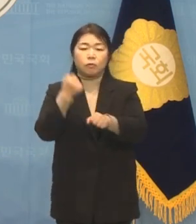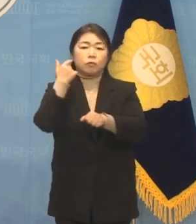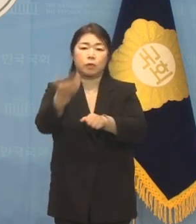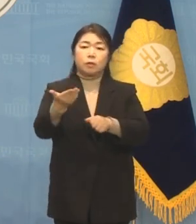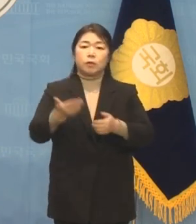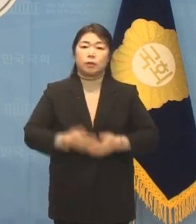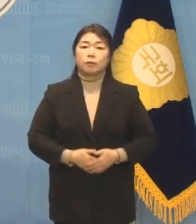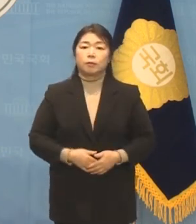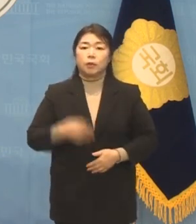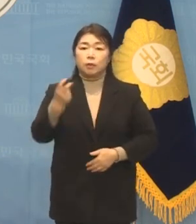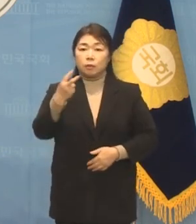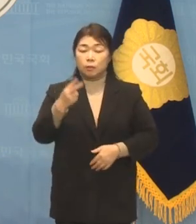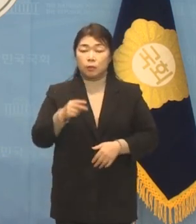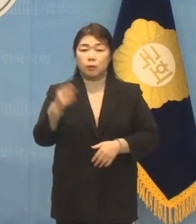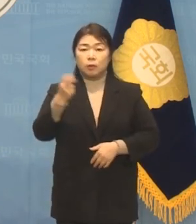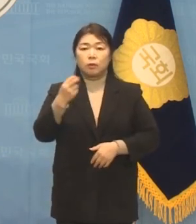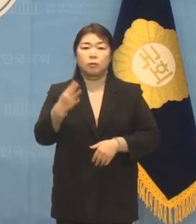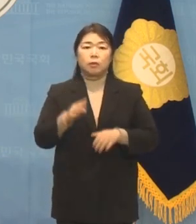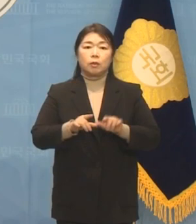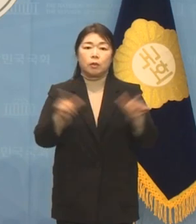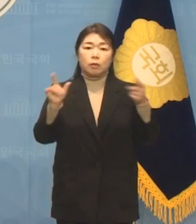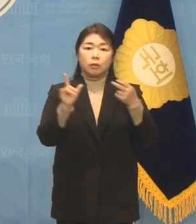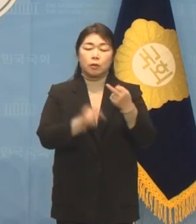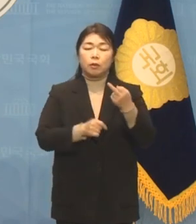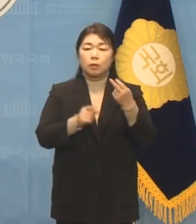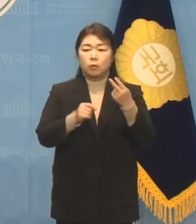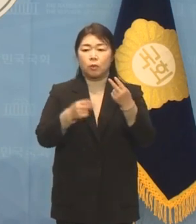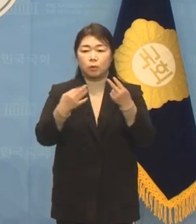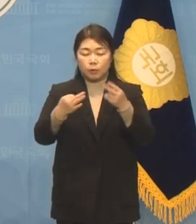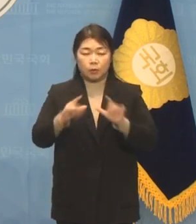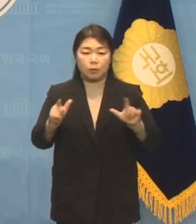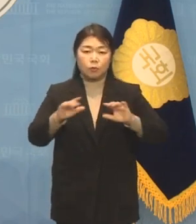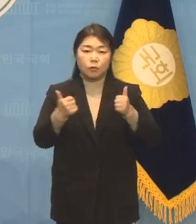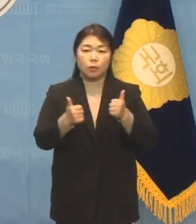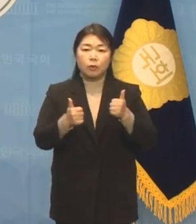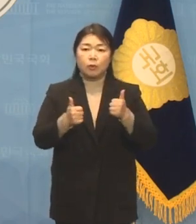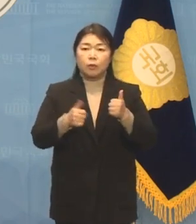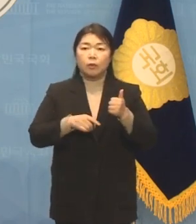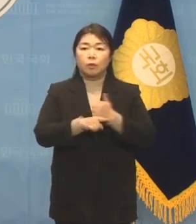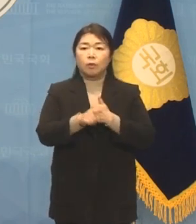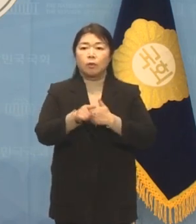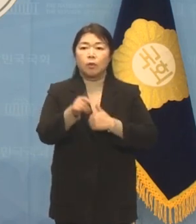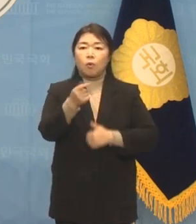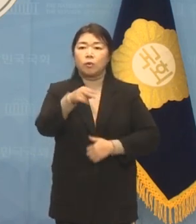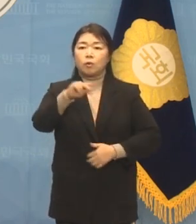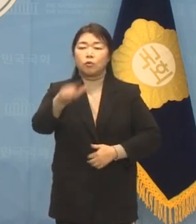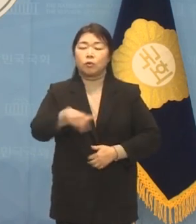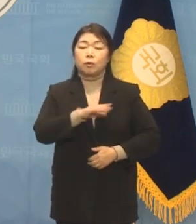묻겠습니다. 2022년 2월 14일 국회 가방의 홍석준 의원.